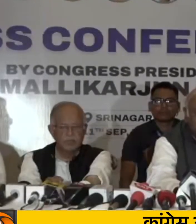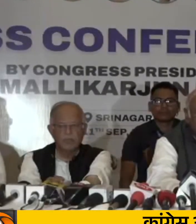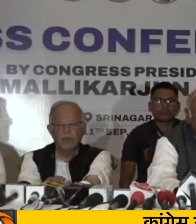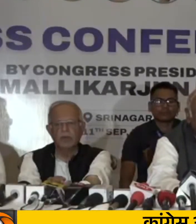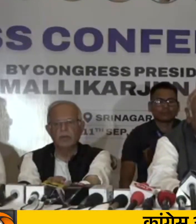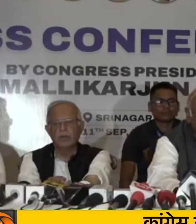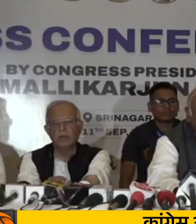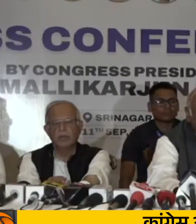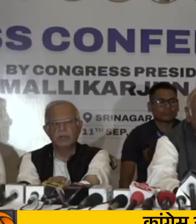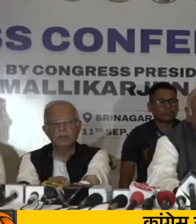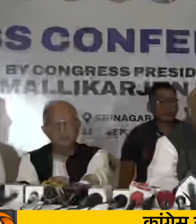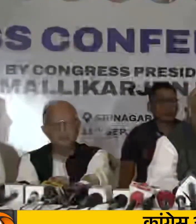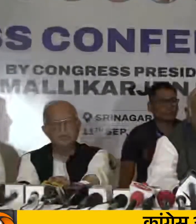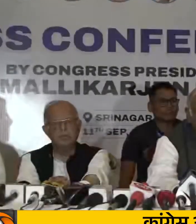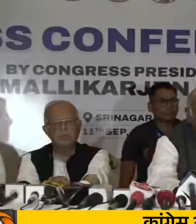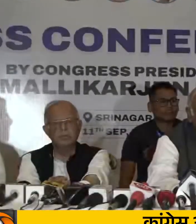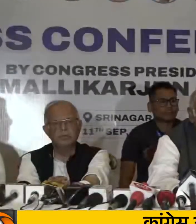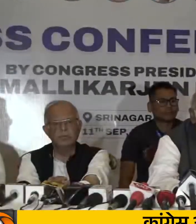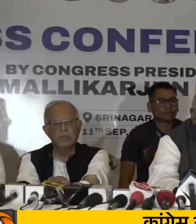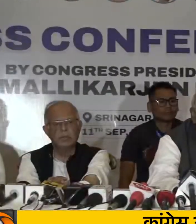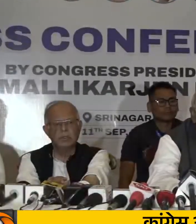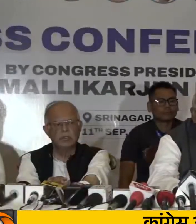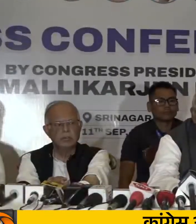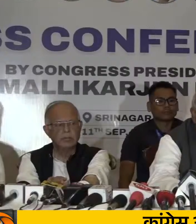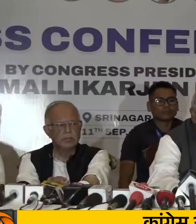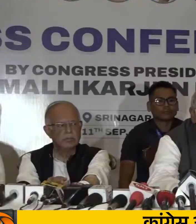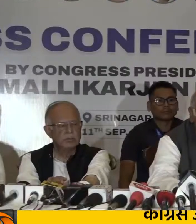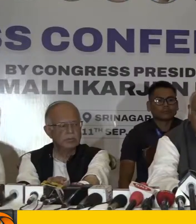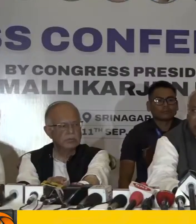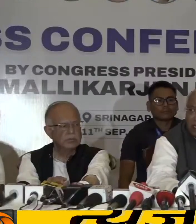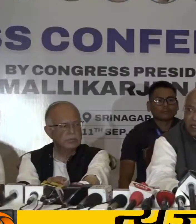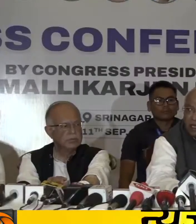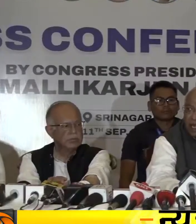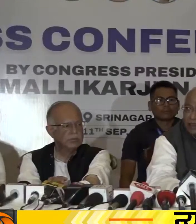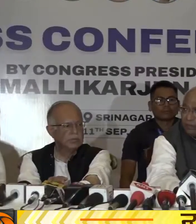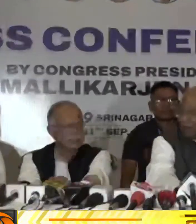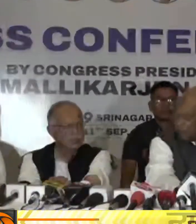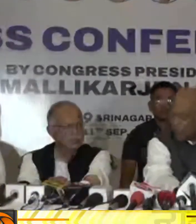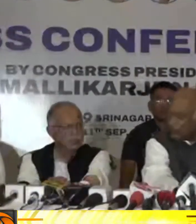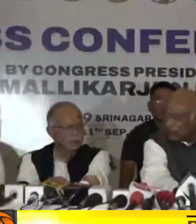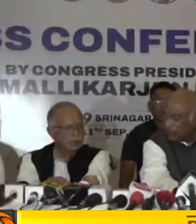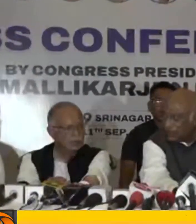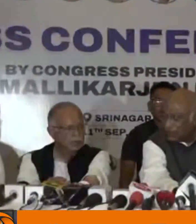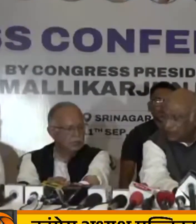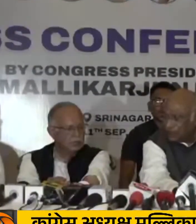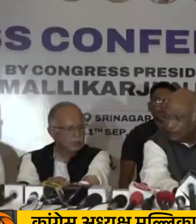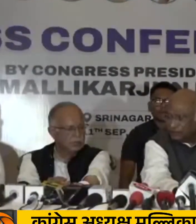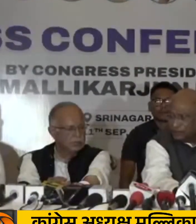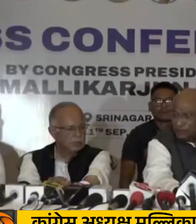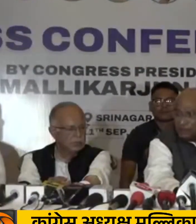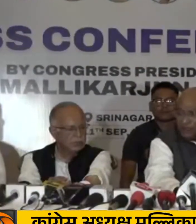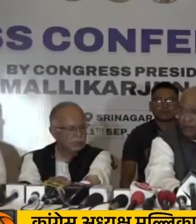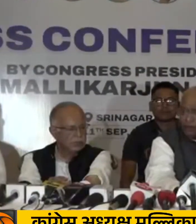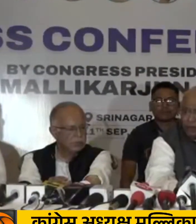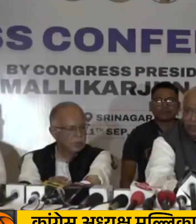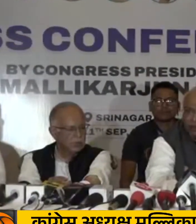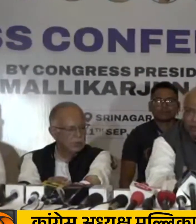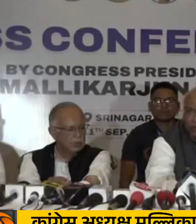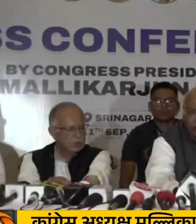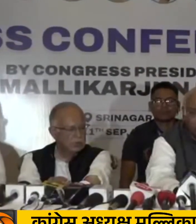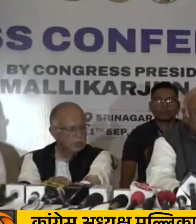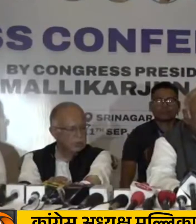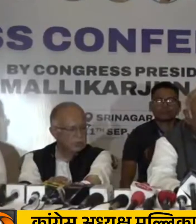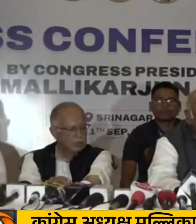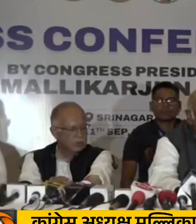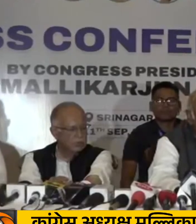हैं, आधे ड्रेस डाल के रहते हैं, आधे बिना ड्रेस के रहते हैं, और कोई